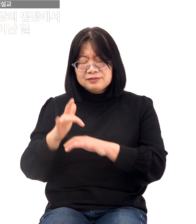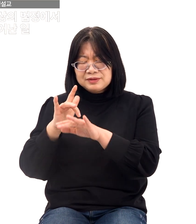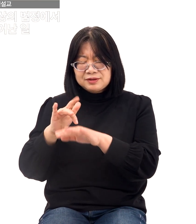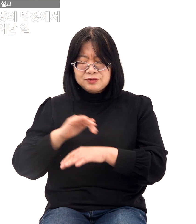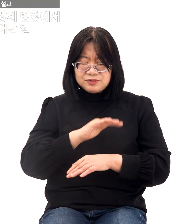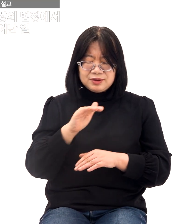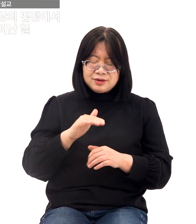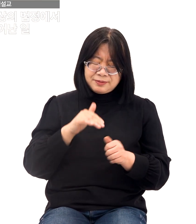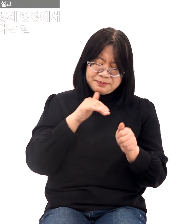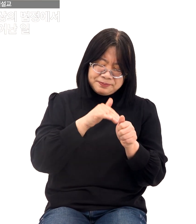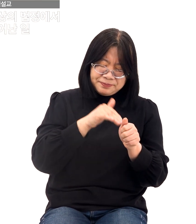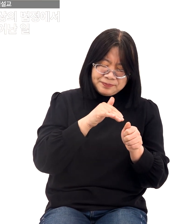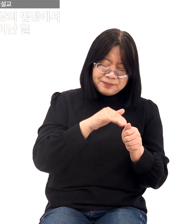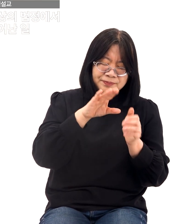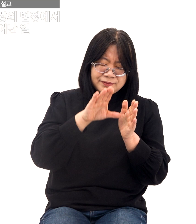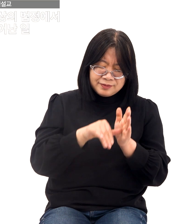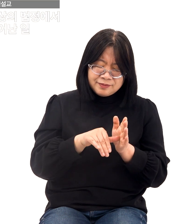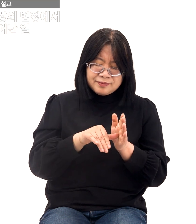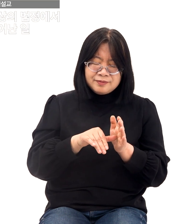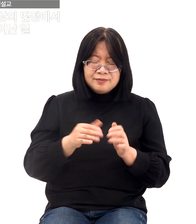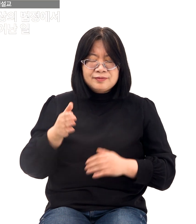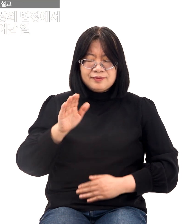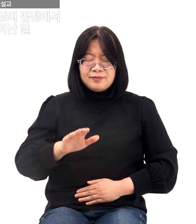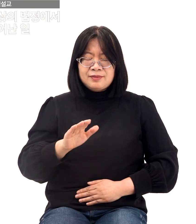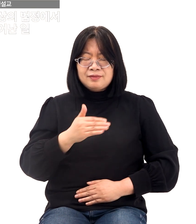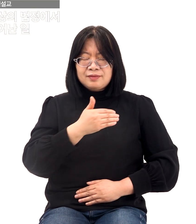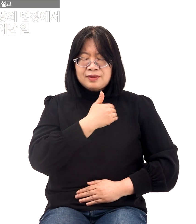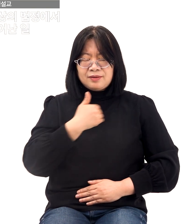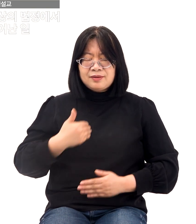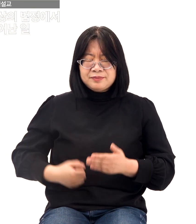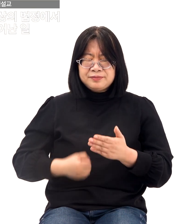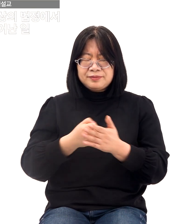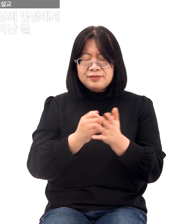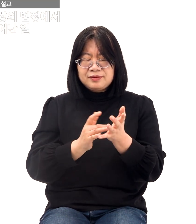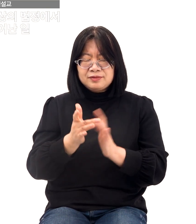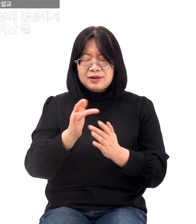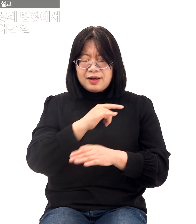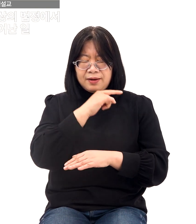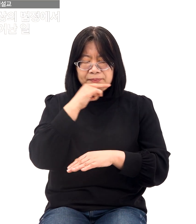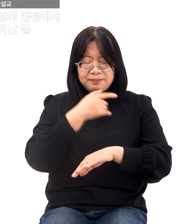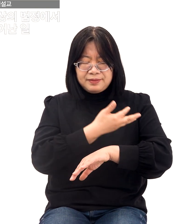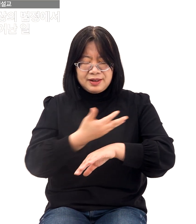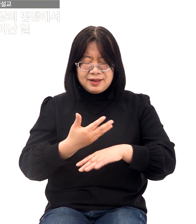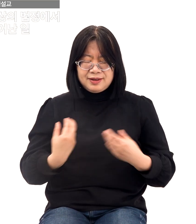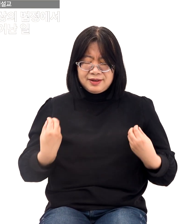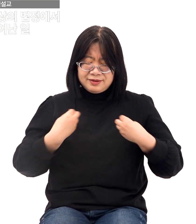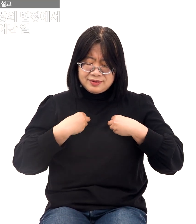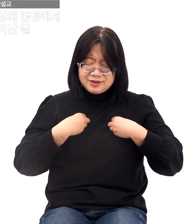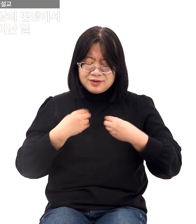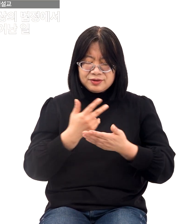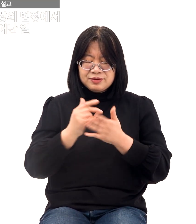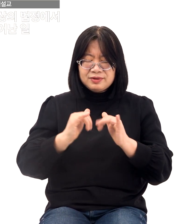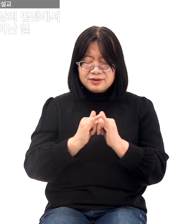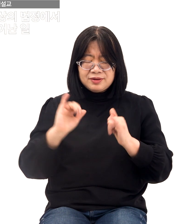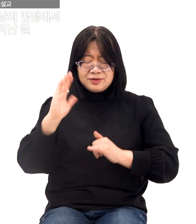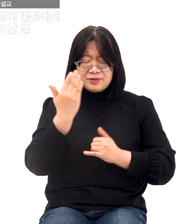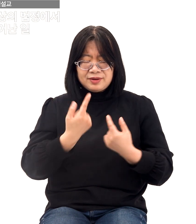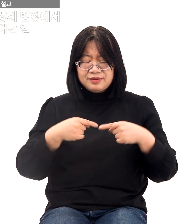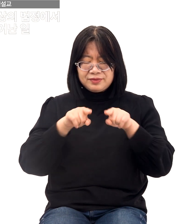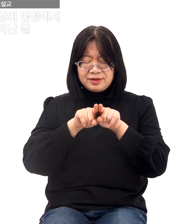때에도 담대하며 예수의 피를 힘입는 주의 백성들이 될 수 있도록